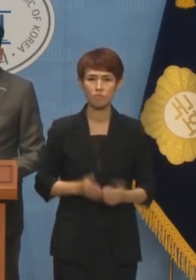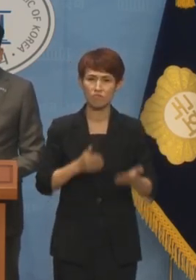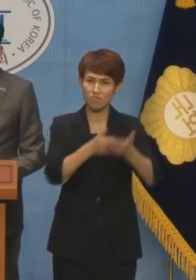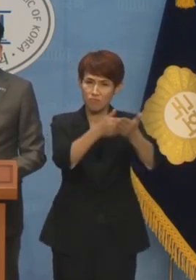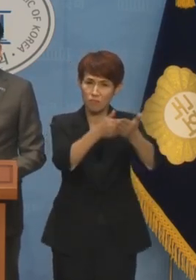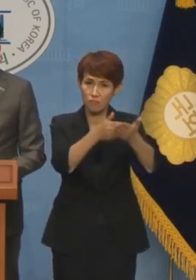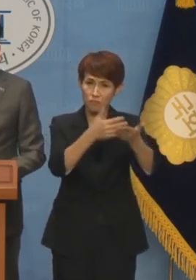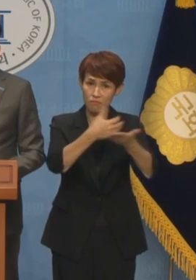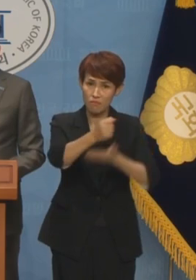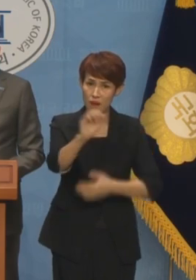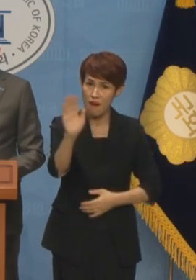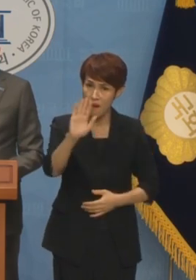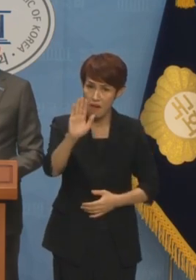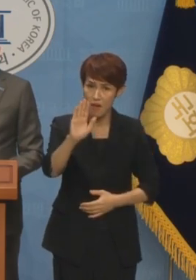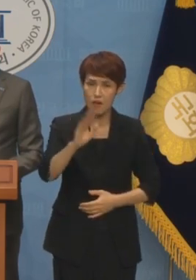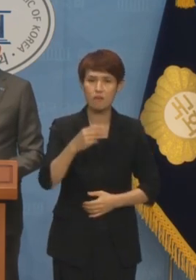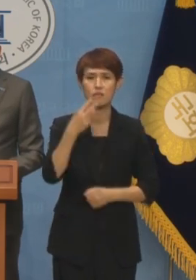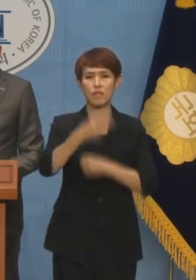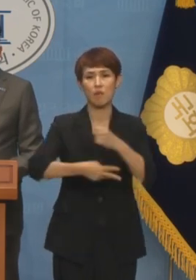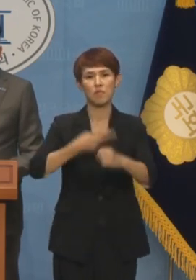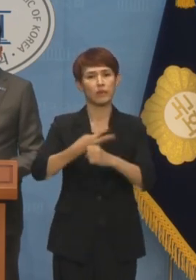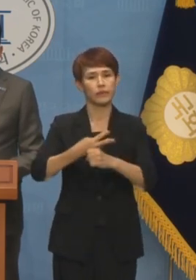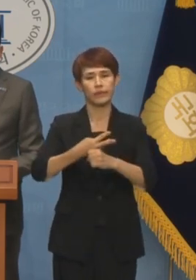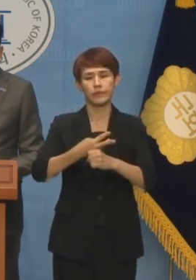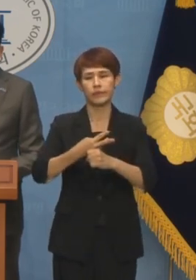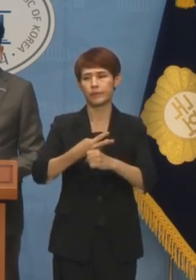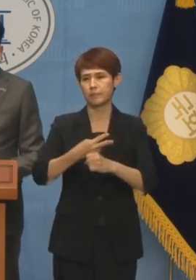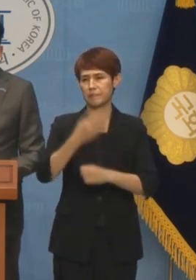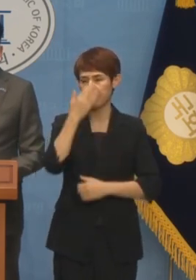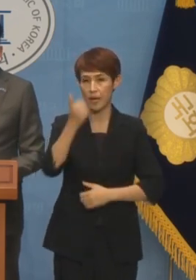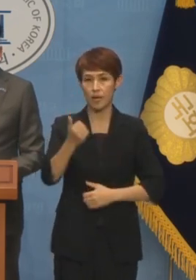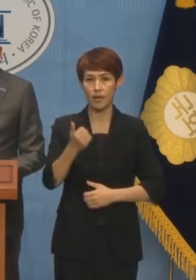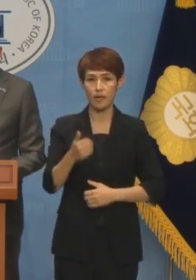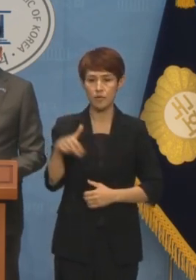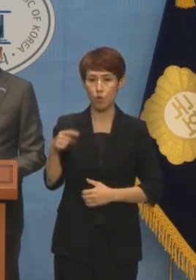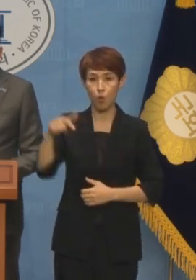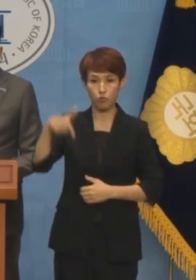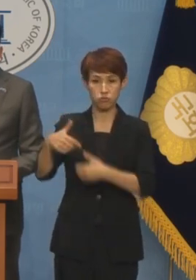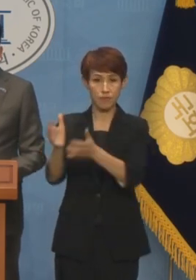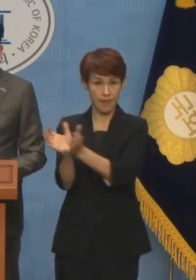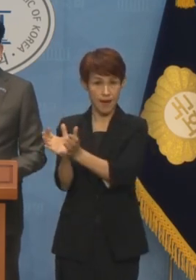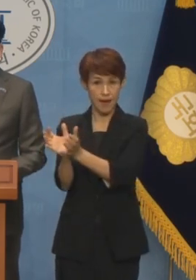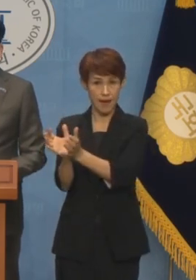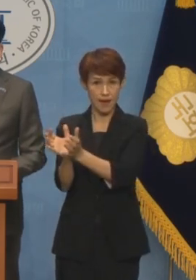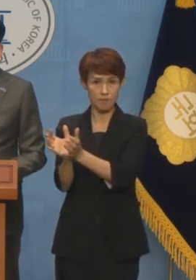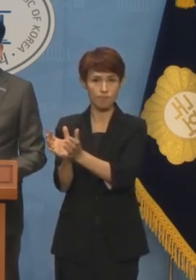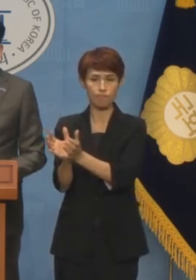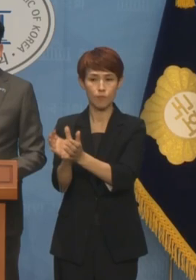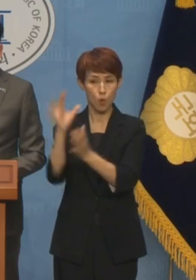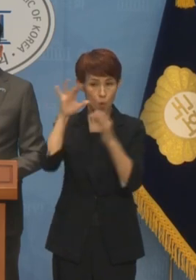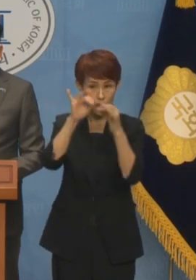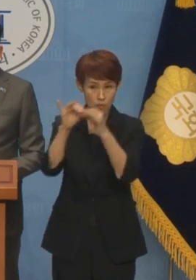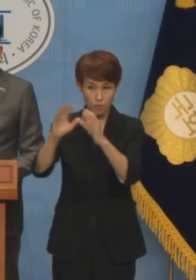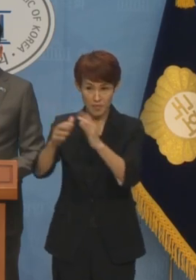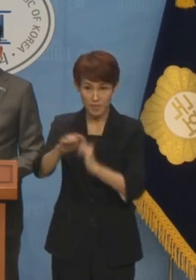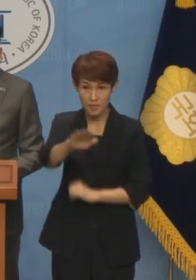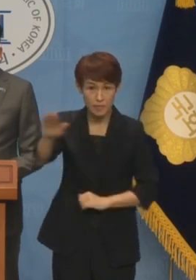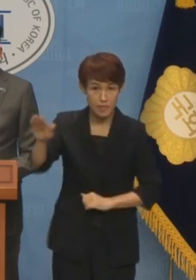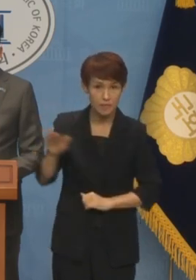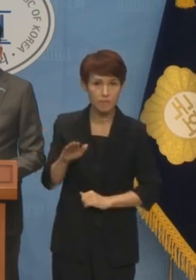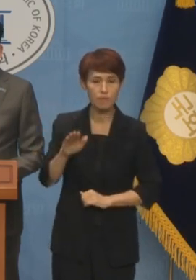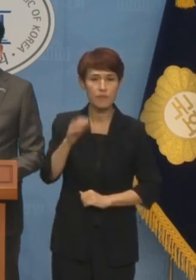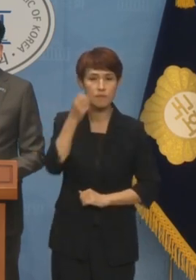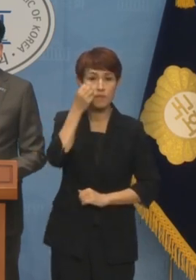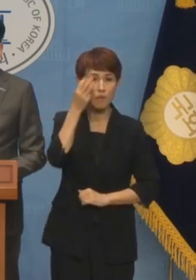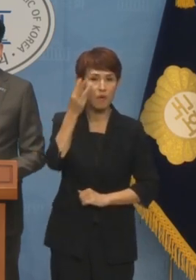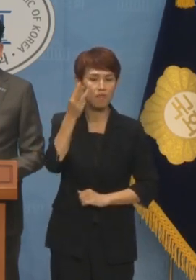받아들이지 않는다면 3년은 너무 길다는 조국 혁신당의 슬로건에 공감했던 국민들은